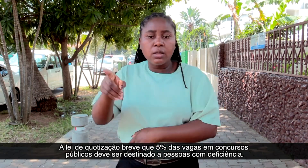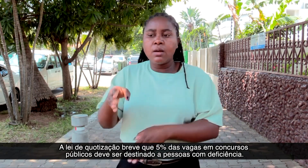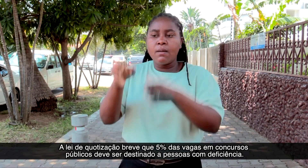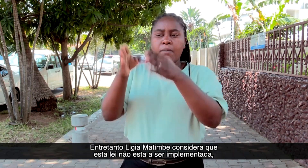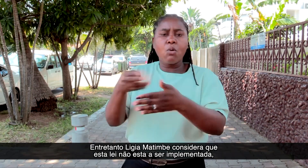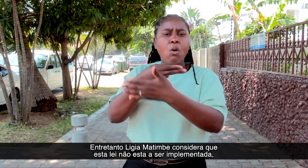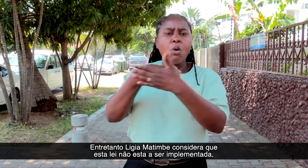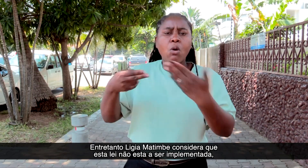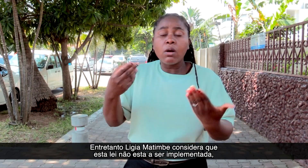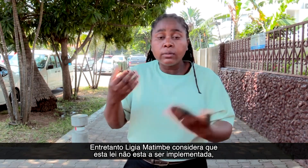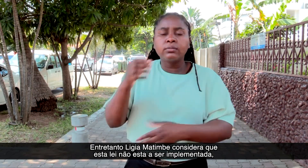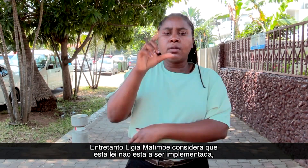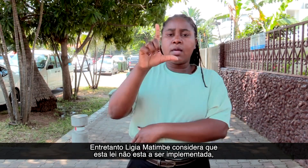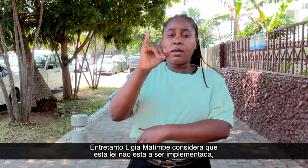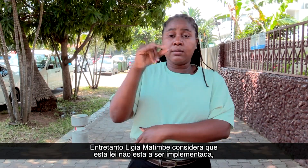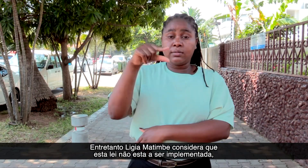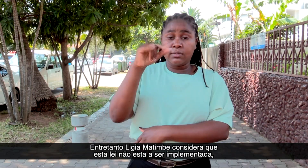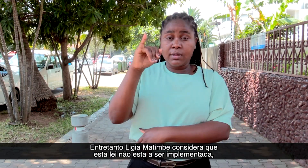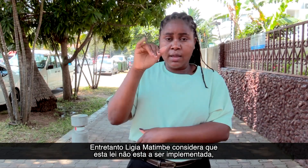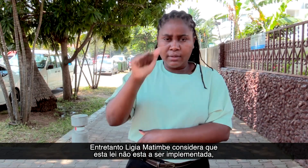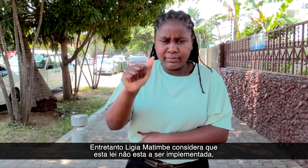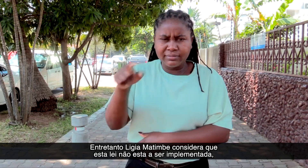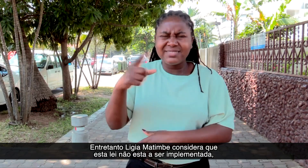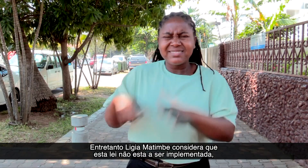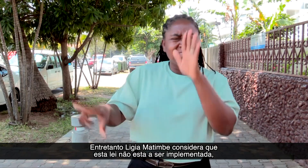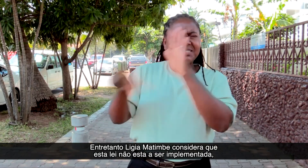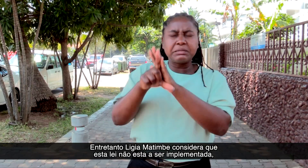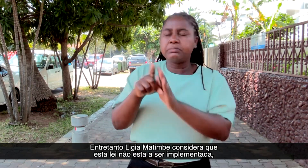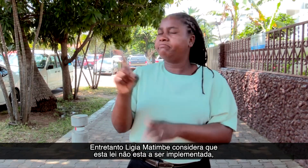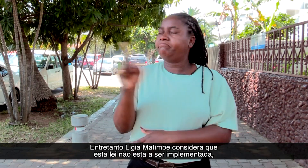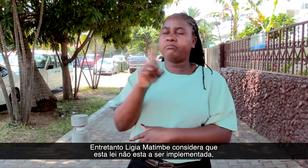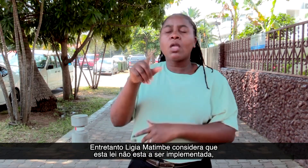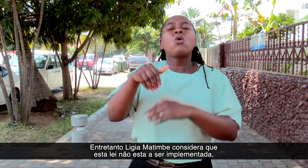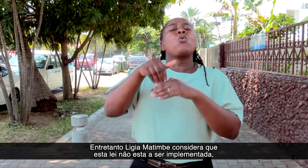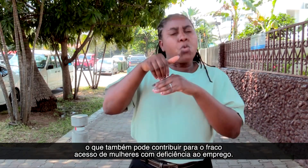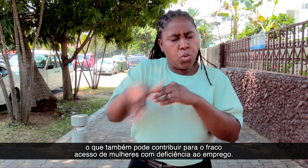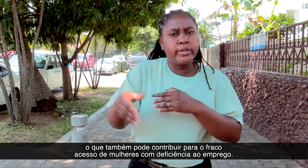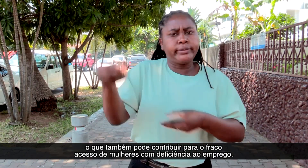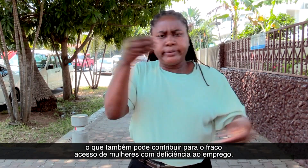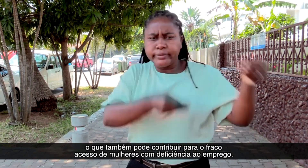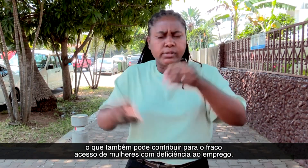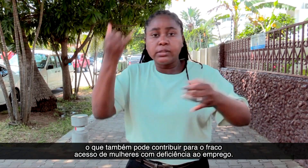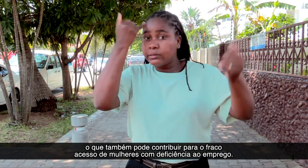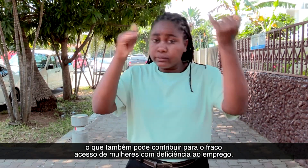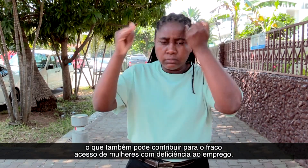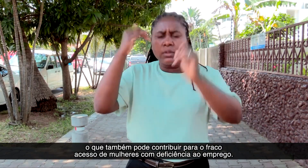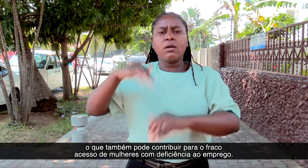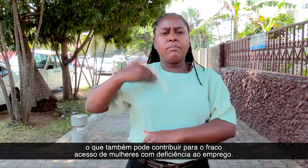deficiência. Entretanto, Lígia Matimbe considera que esta lei não está a ser implementada, o que também pode contribuir